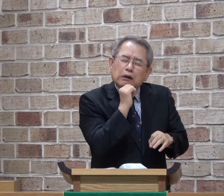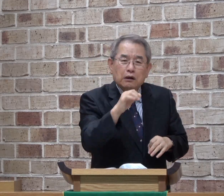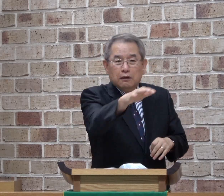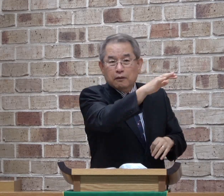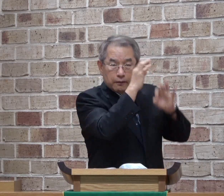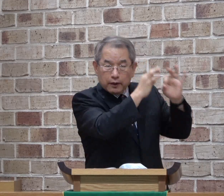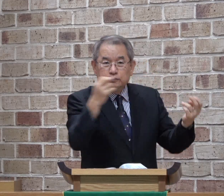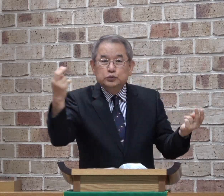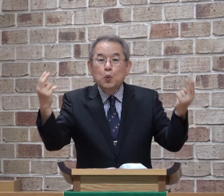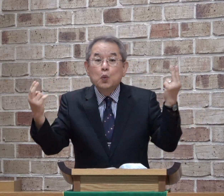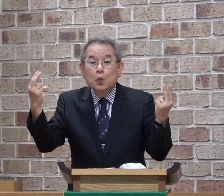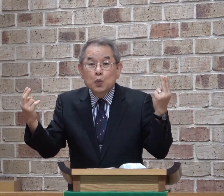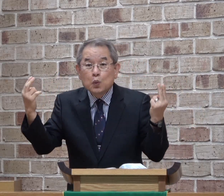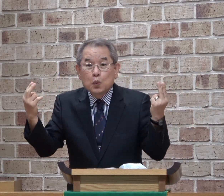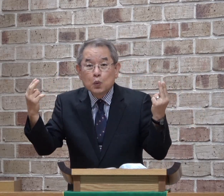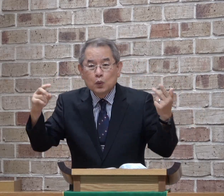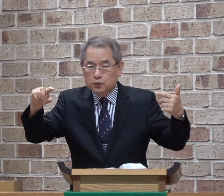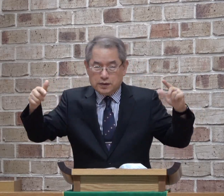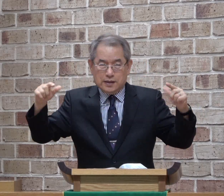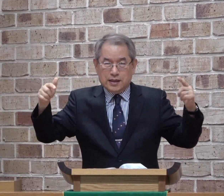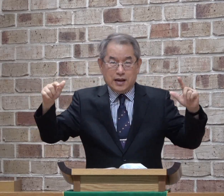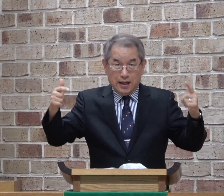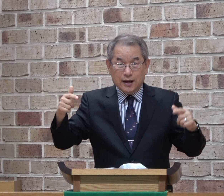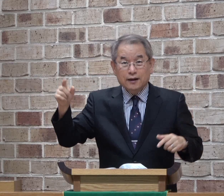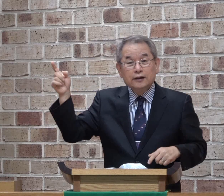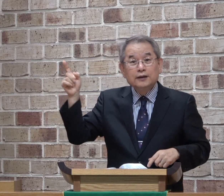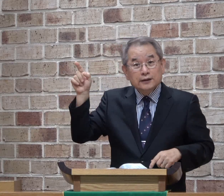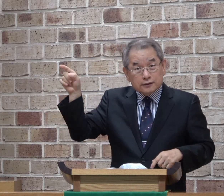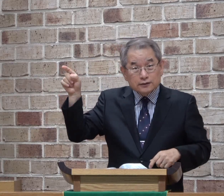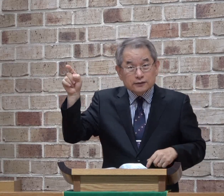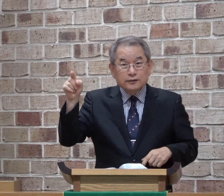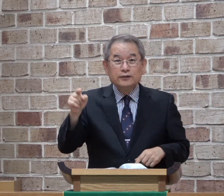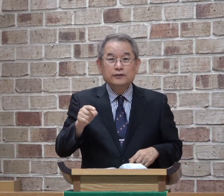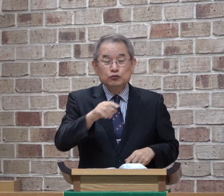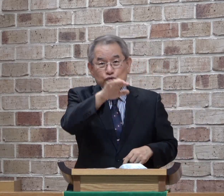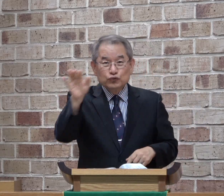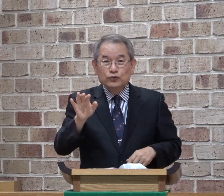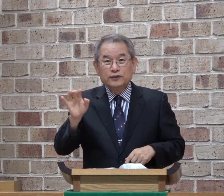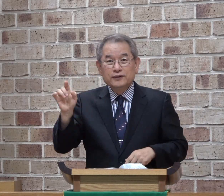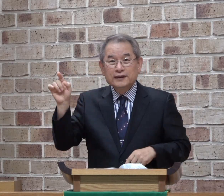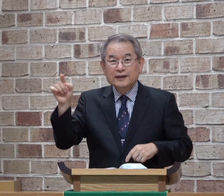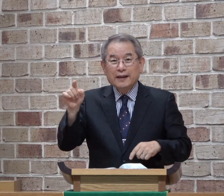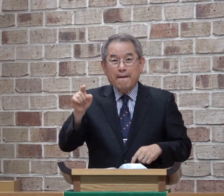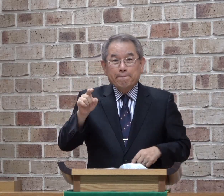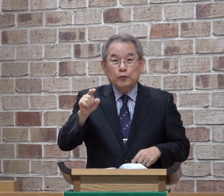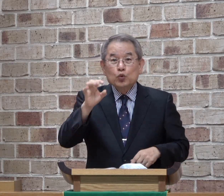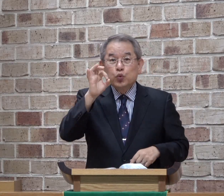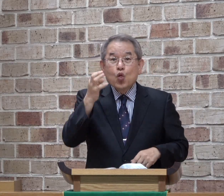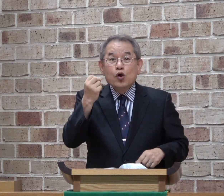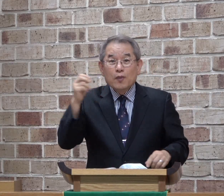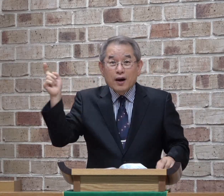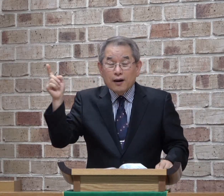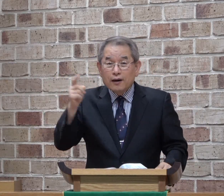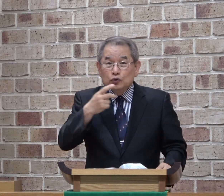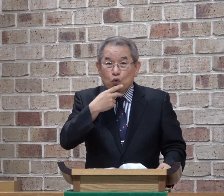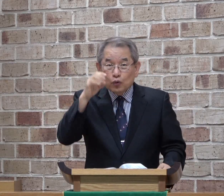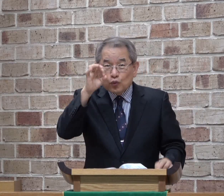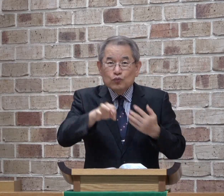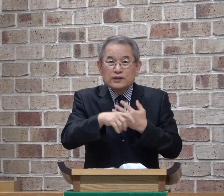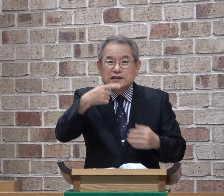대부분 이렇게 우상을 섬기는 나라에 비해서 하나님을 잘 믿는 나라가 하나님의 복을 받는 것 같습니다. 저 지폐는 저기